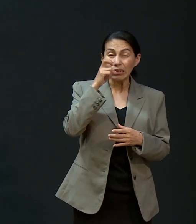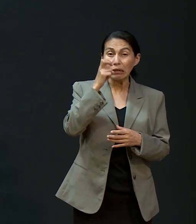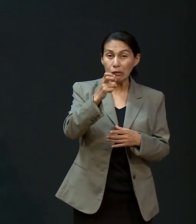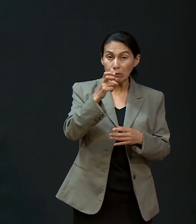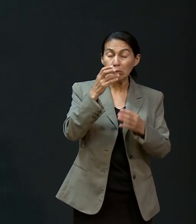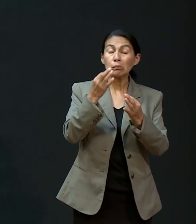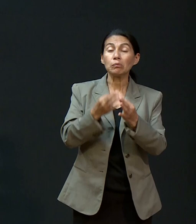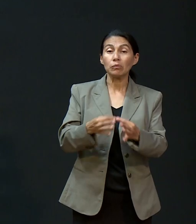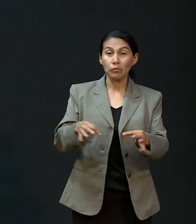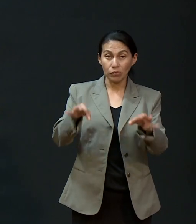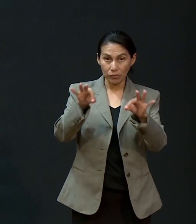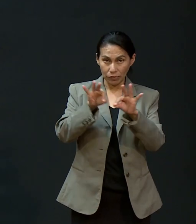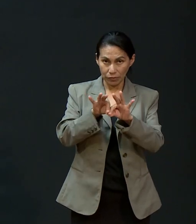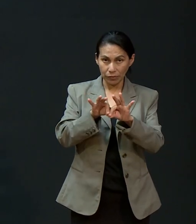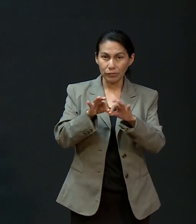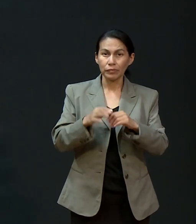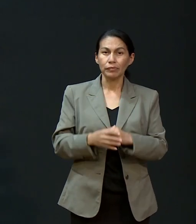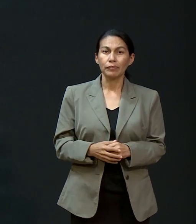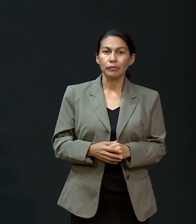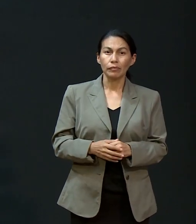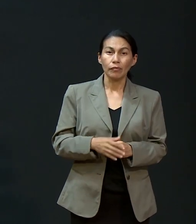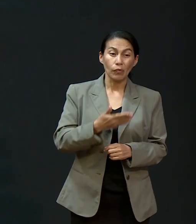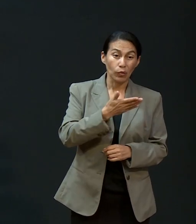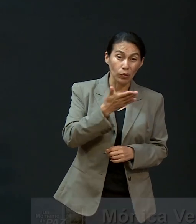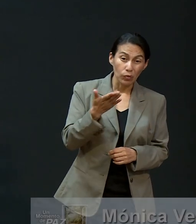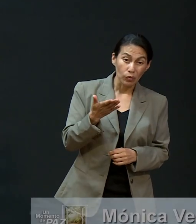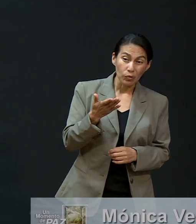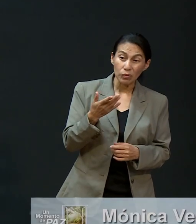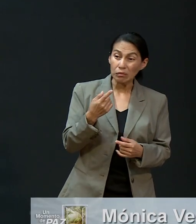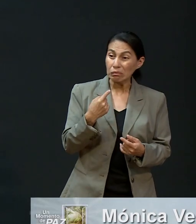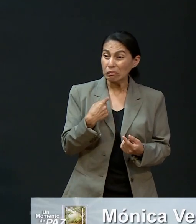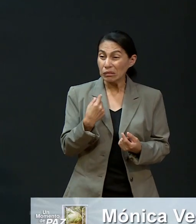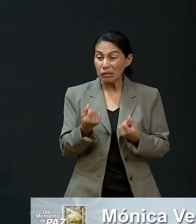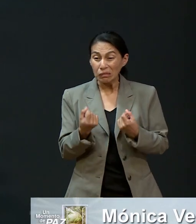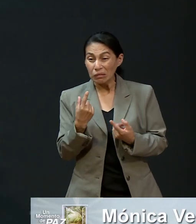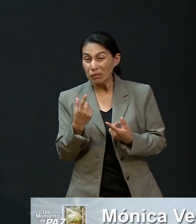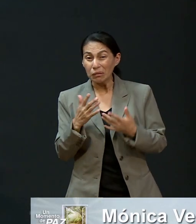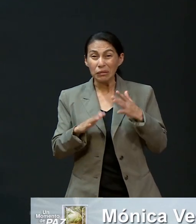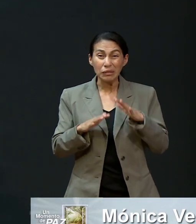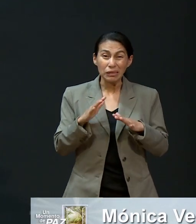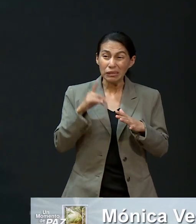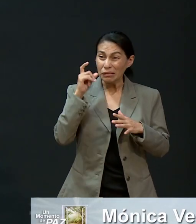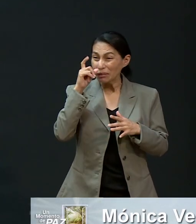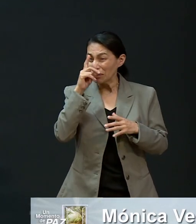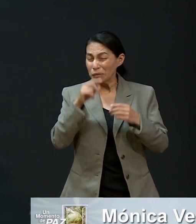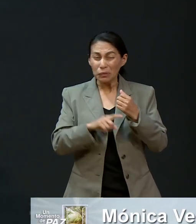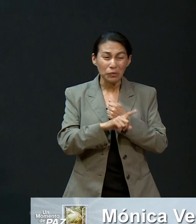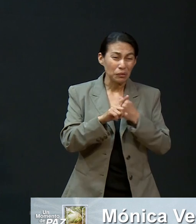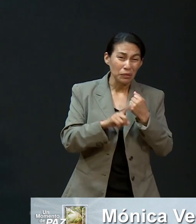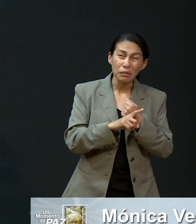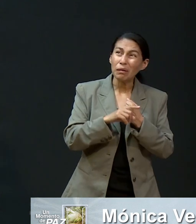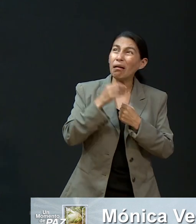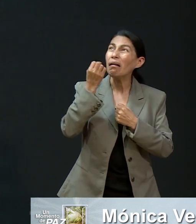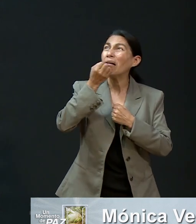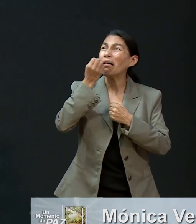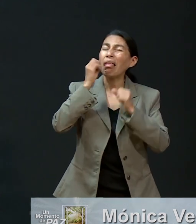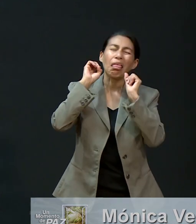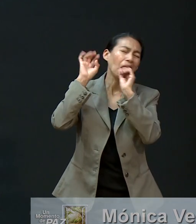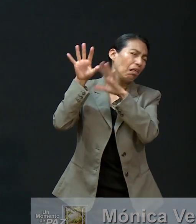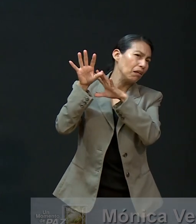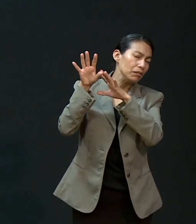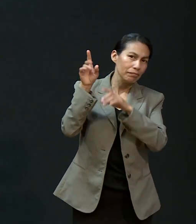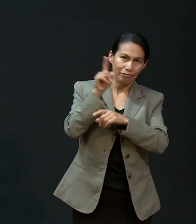claras, resulta sumamente importante no desmayar en oración, porque